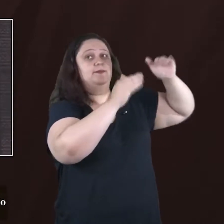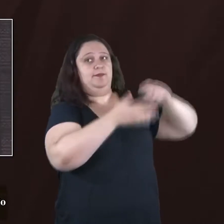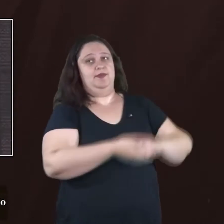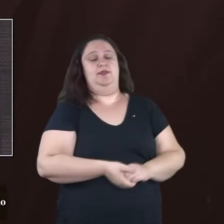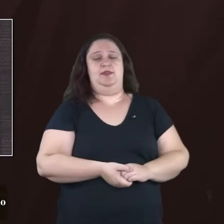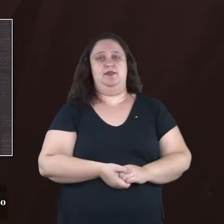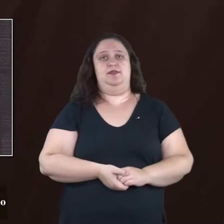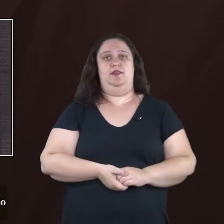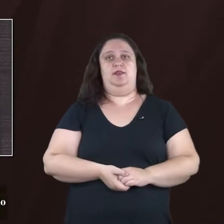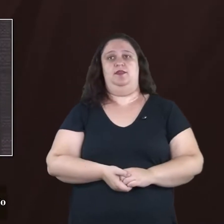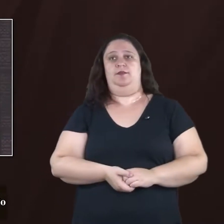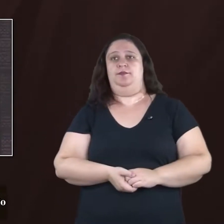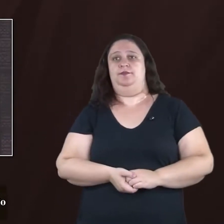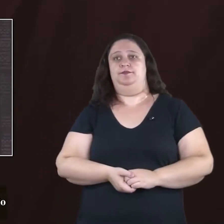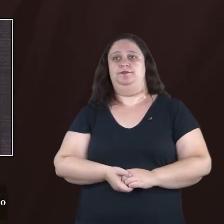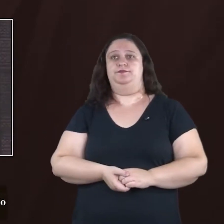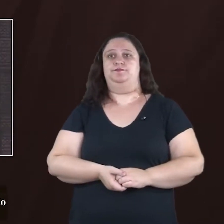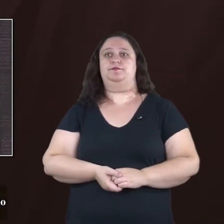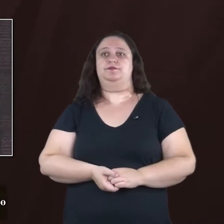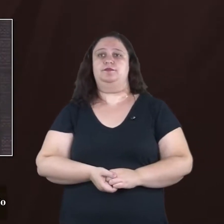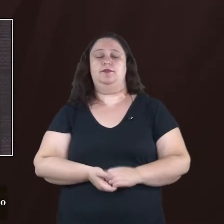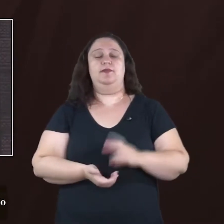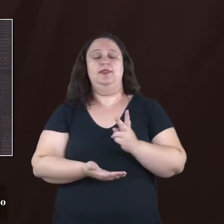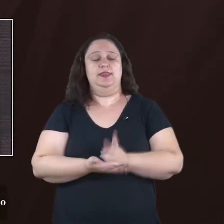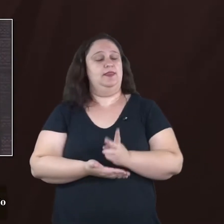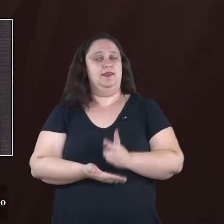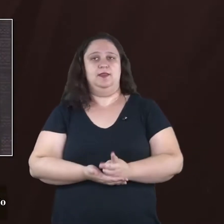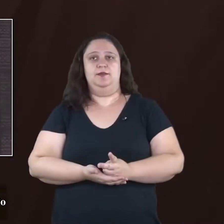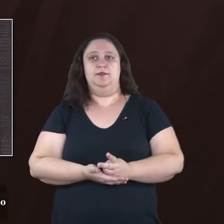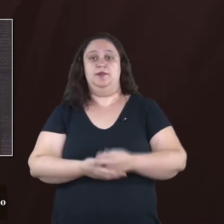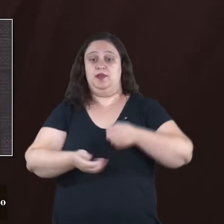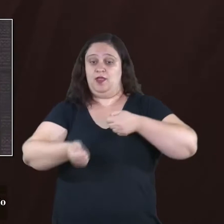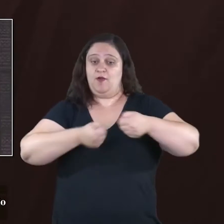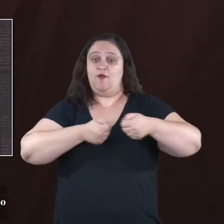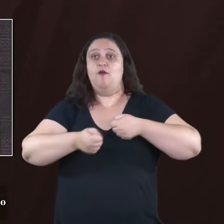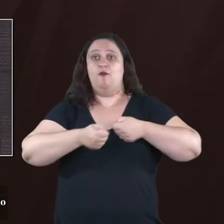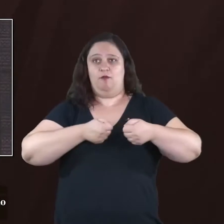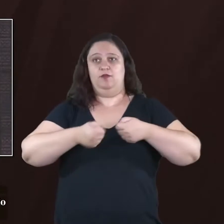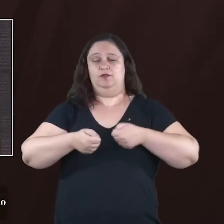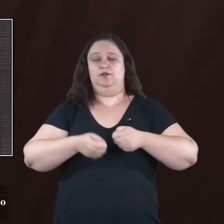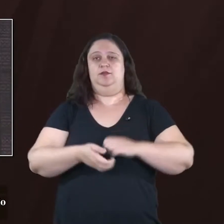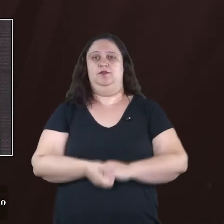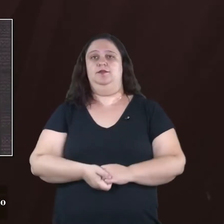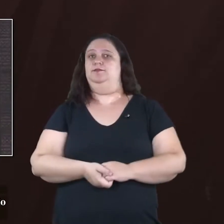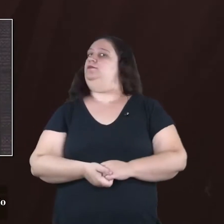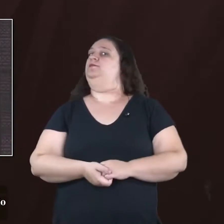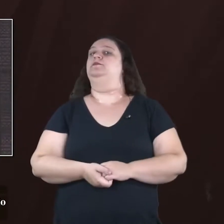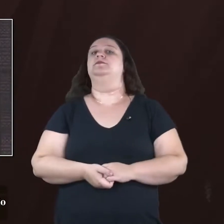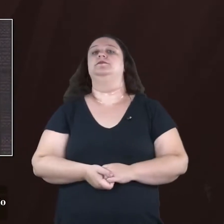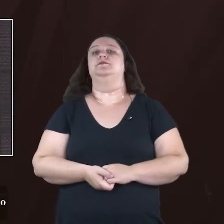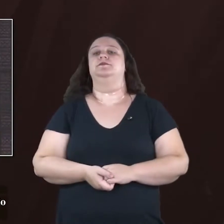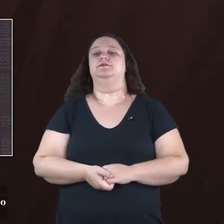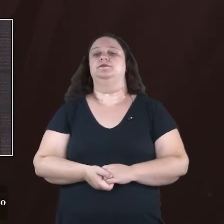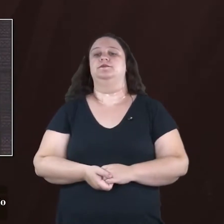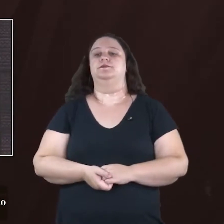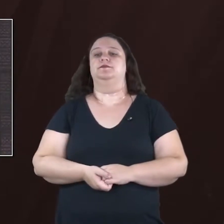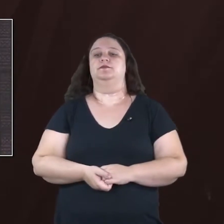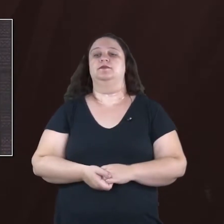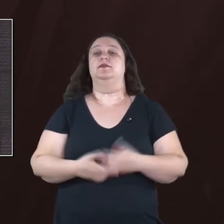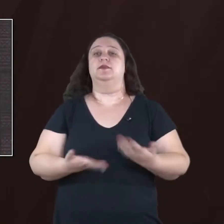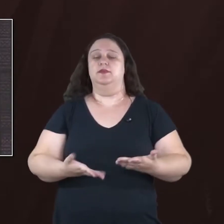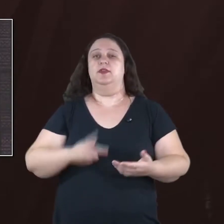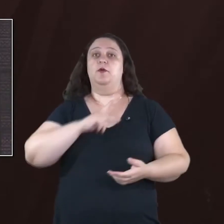celestial o governou, o controlou pela vida afora. Daí para frente ele se